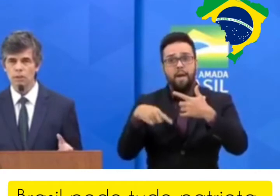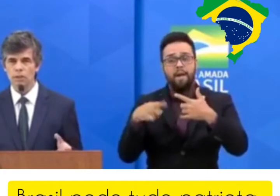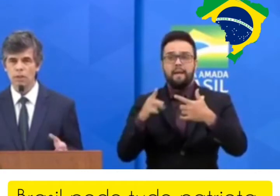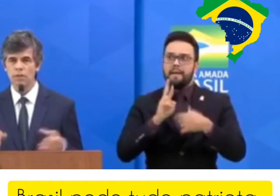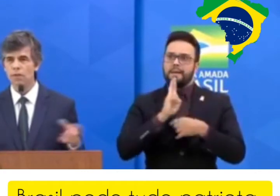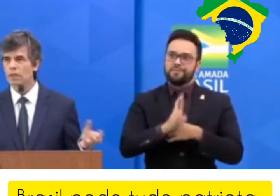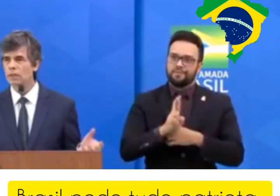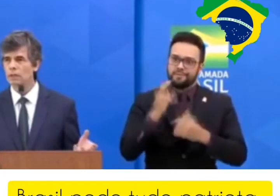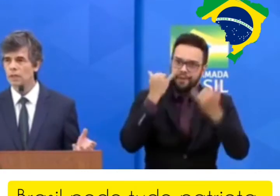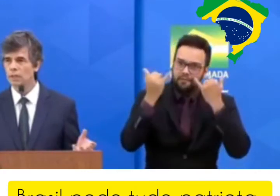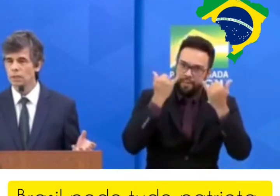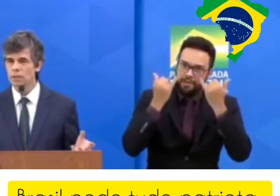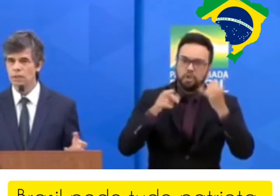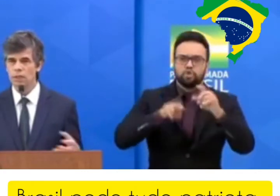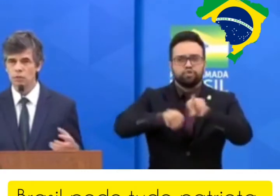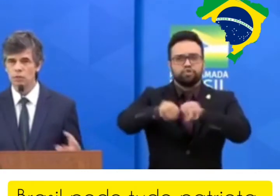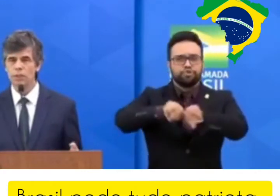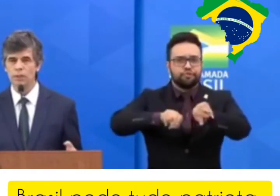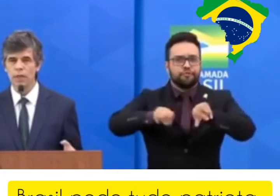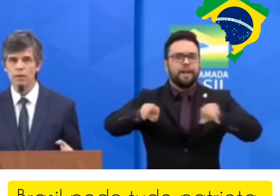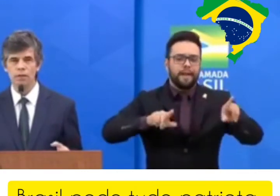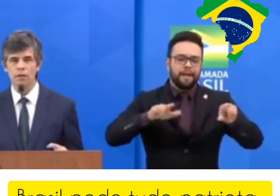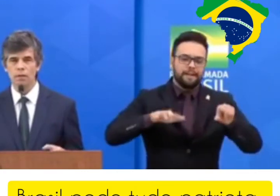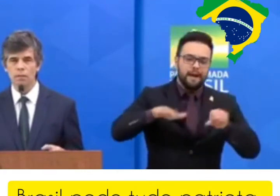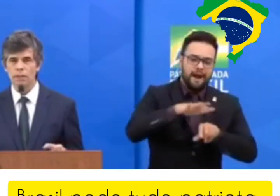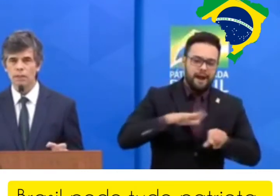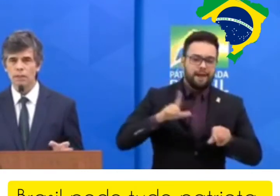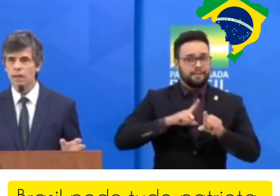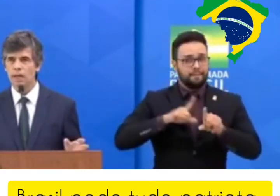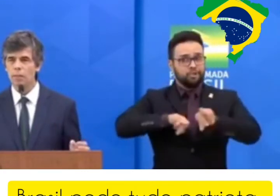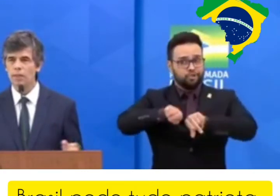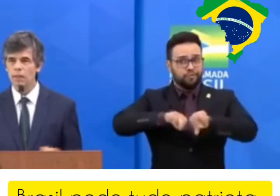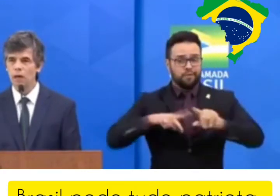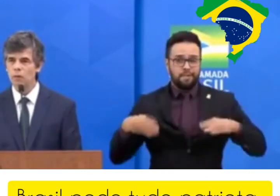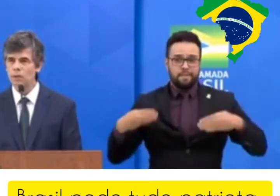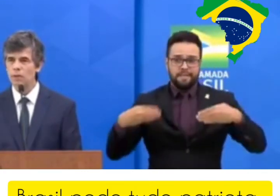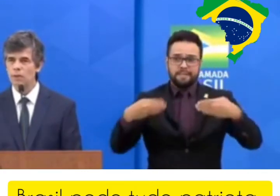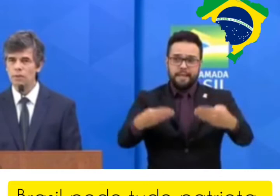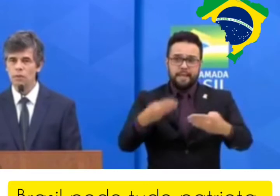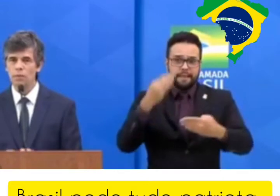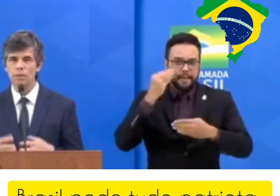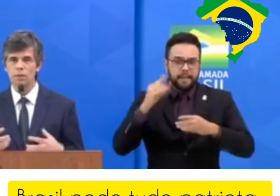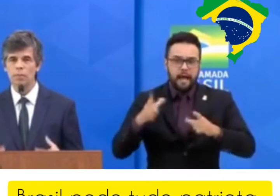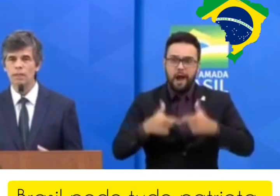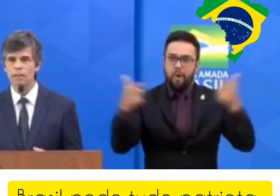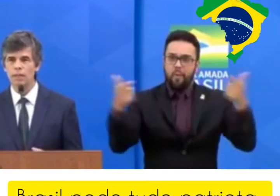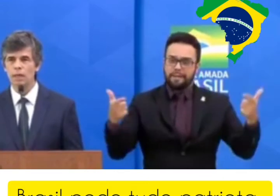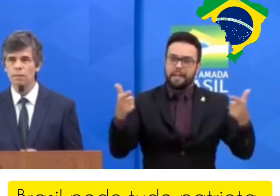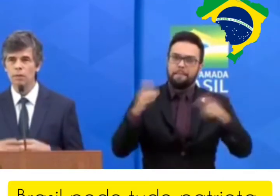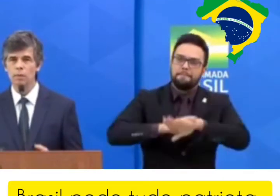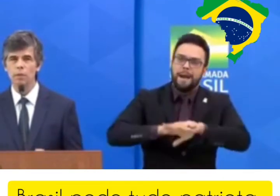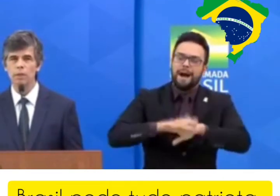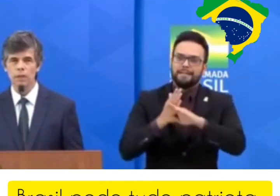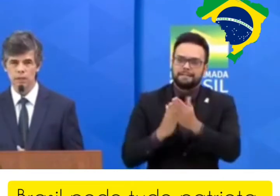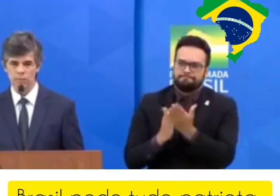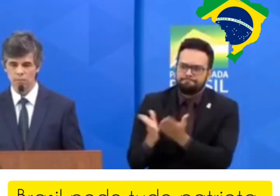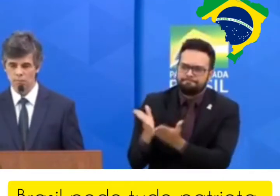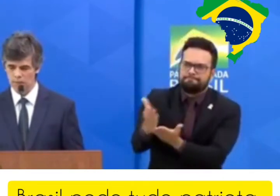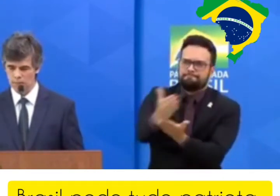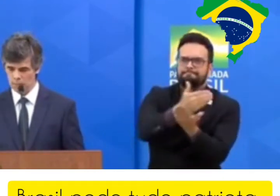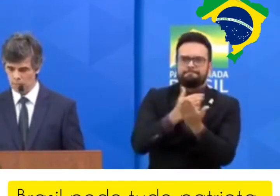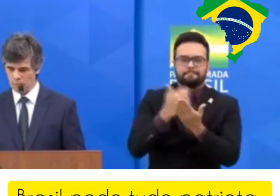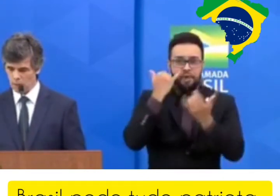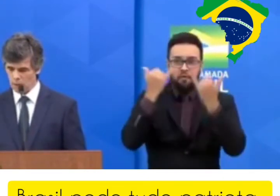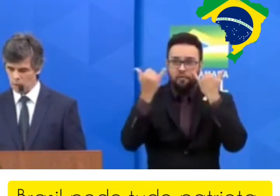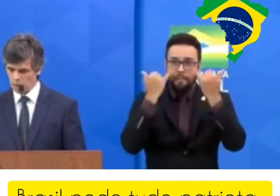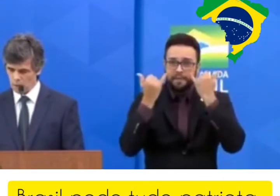informações das diferentes áreas que a gente tem dos ministérios, para a gente tentar aumentar a quantidade de informação, mais detalhamento e poder analisar,